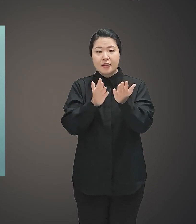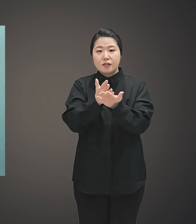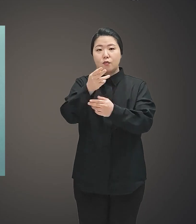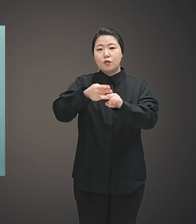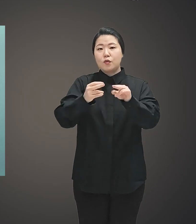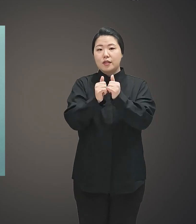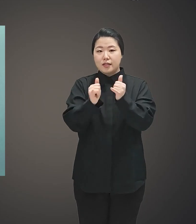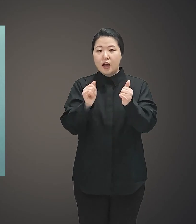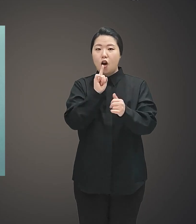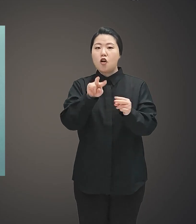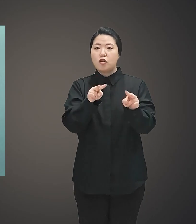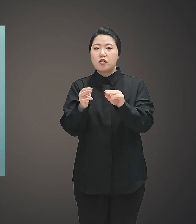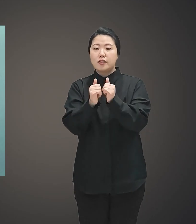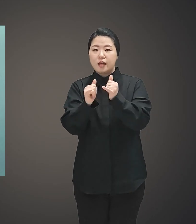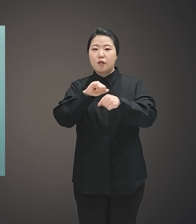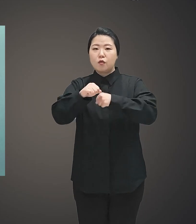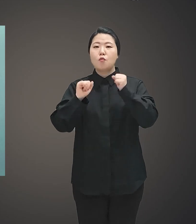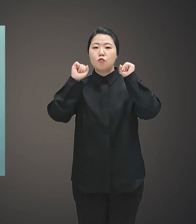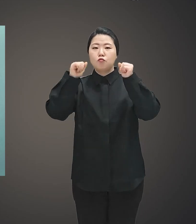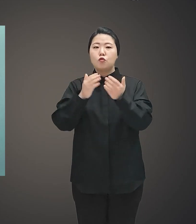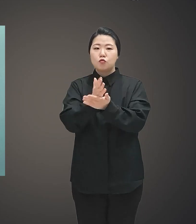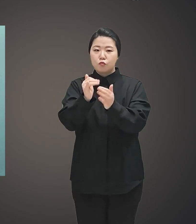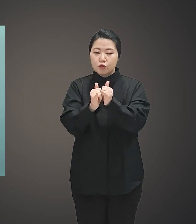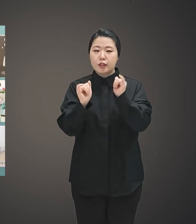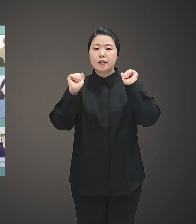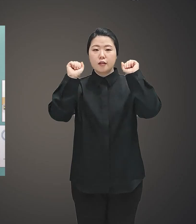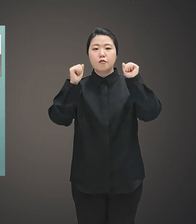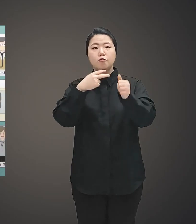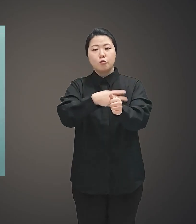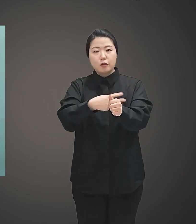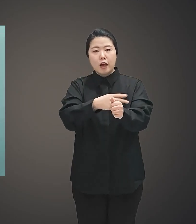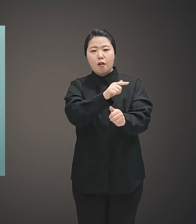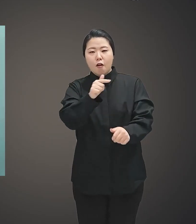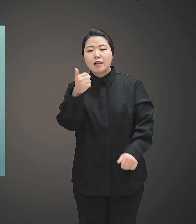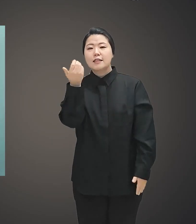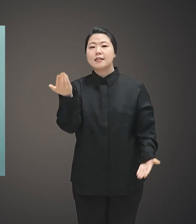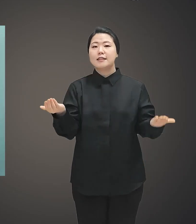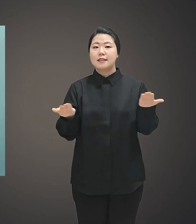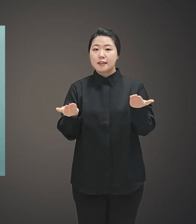번역가, 동물트레이너, 체육교사의 다양한 직업을 소개하고 있습니다.